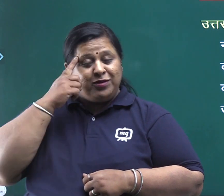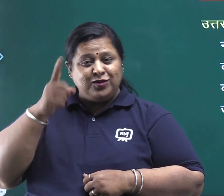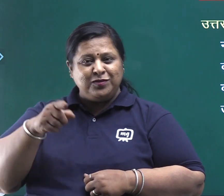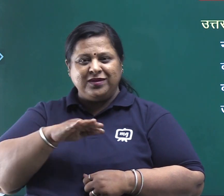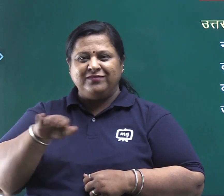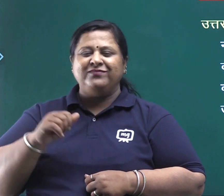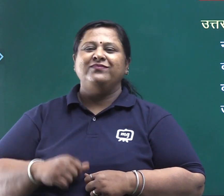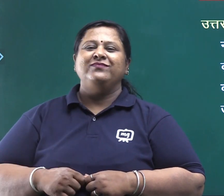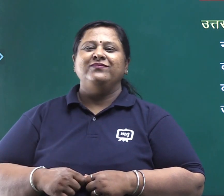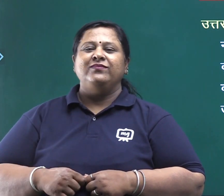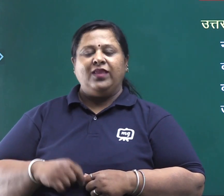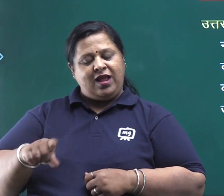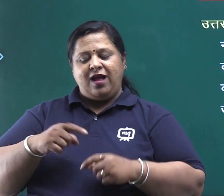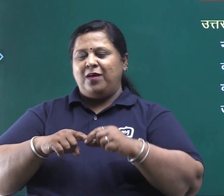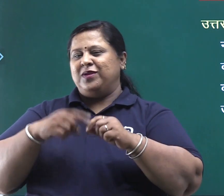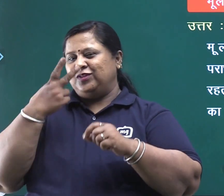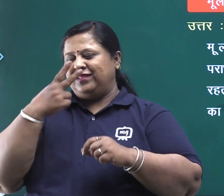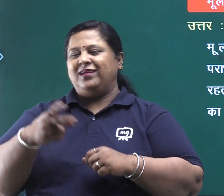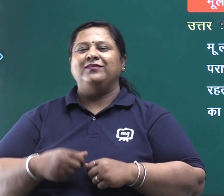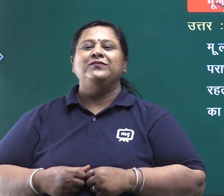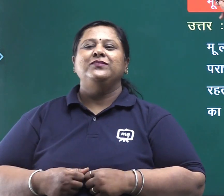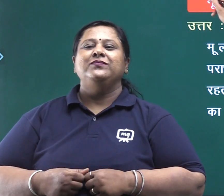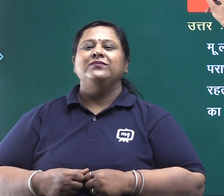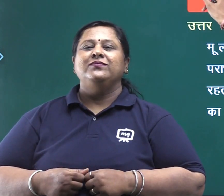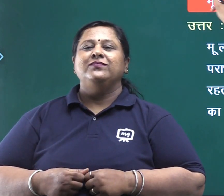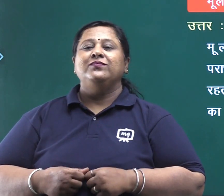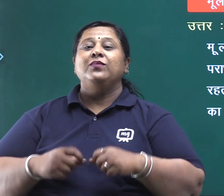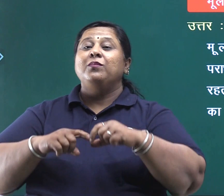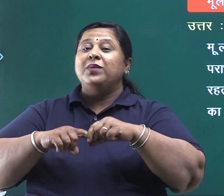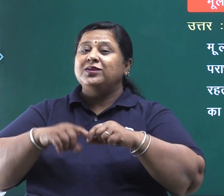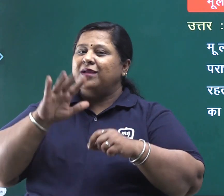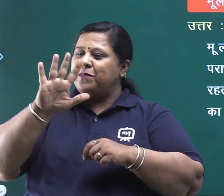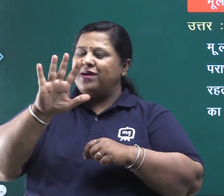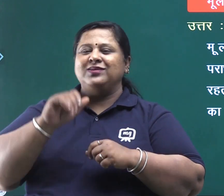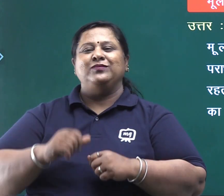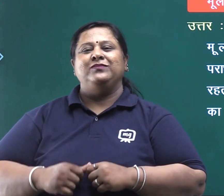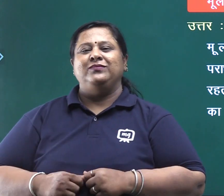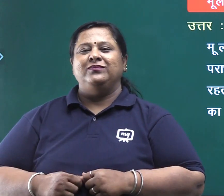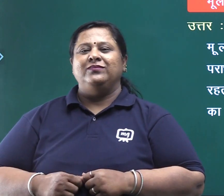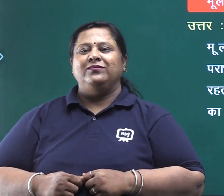समझ में? आगे का प्रश्न देखते हैं। प्रश्न संख्या 5,